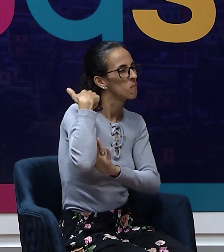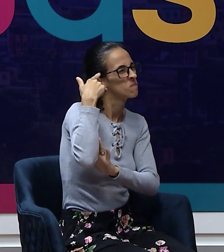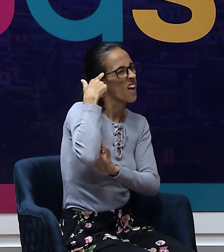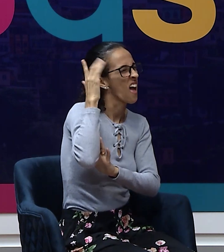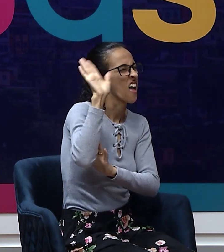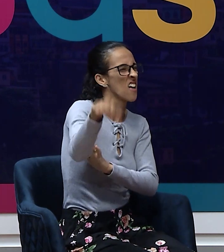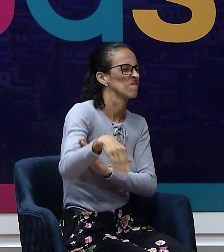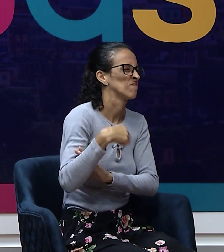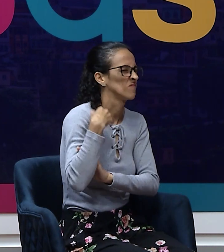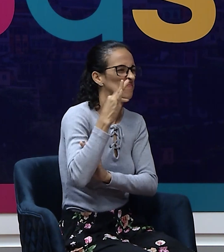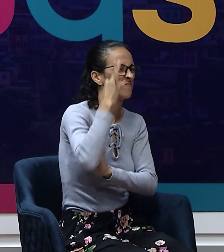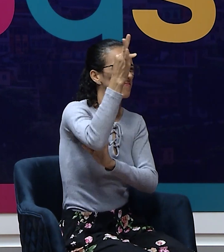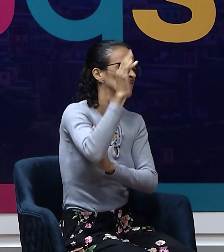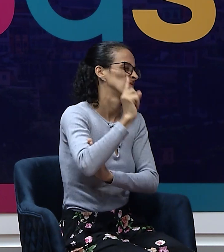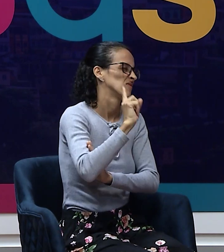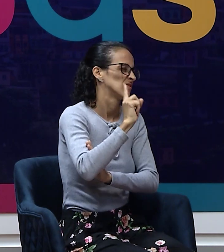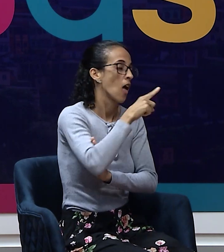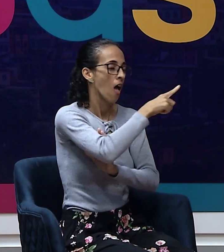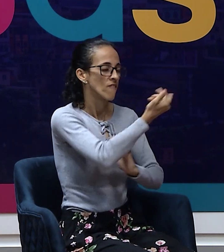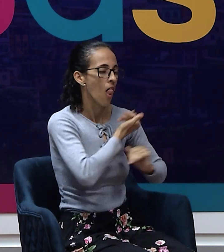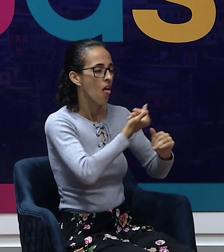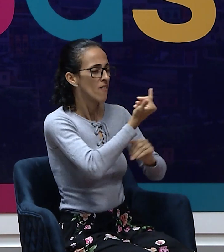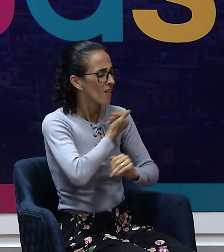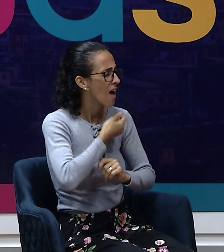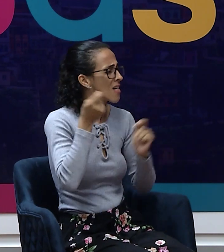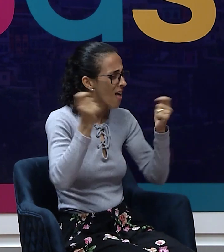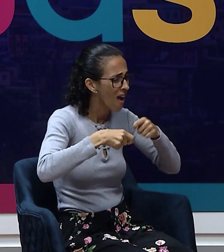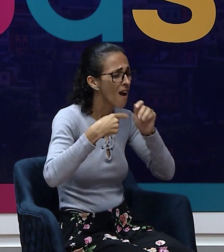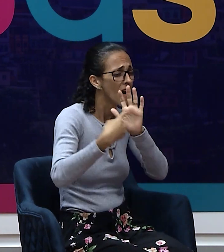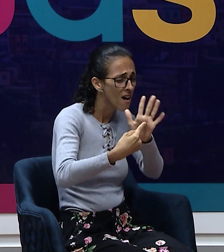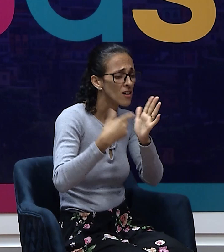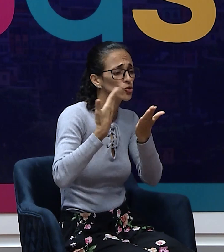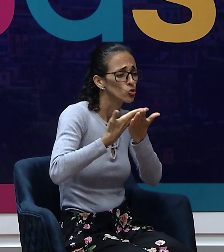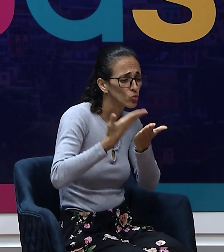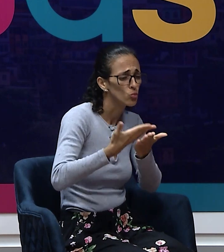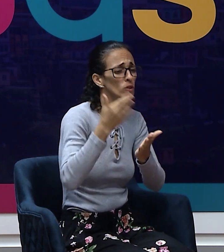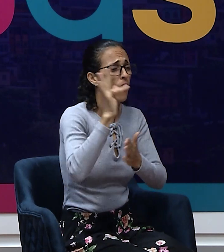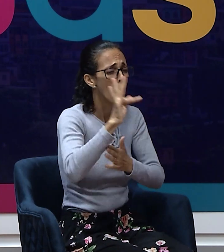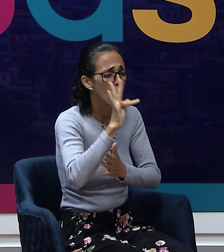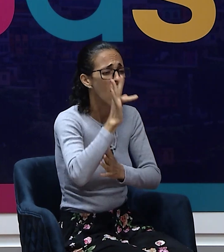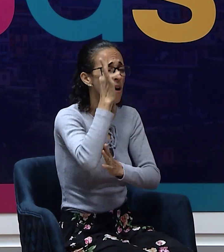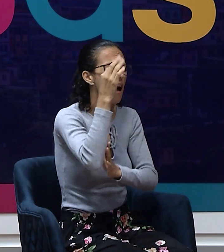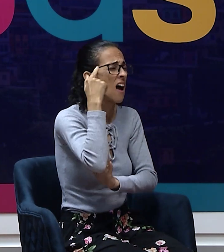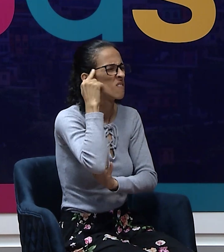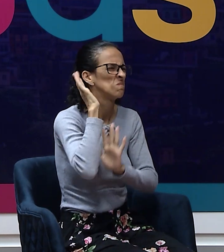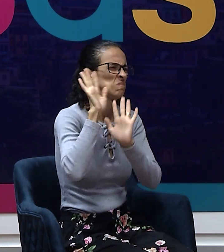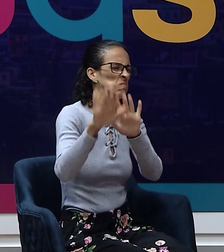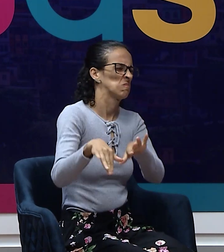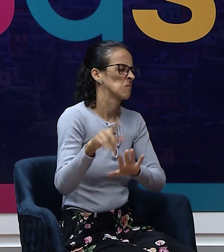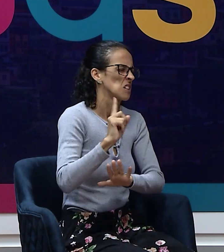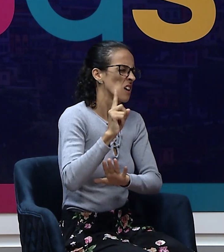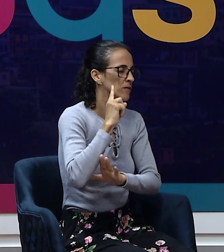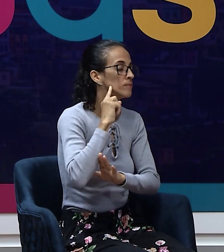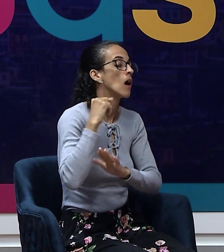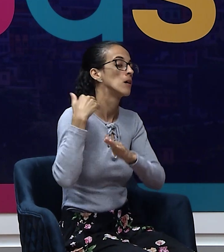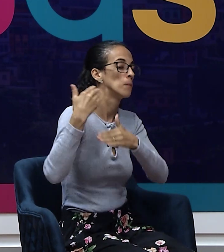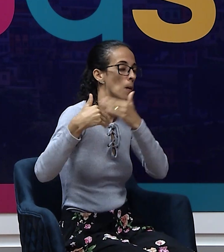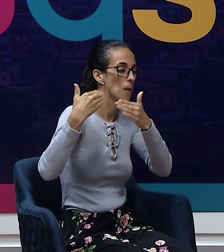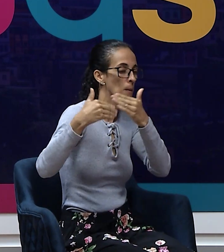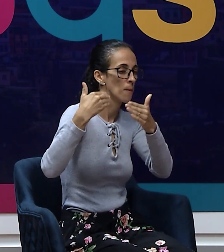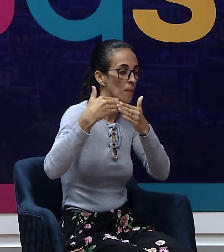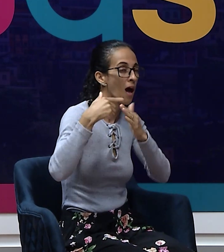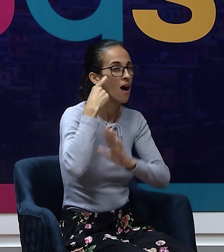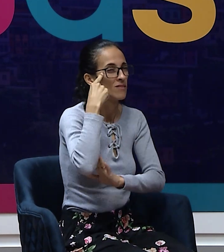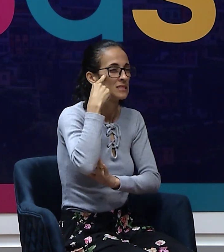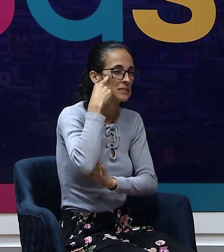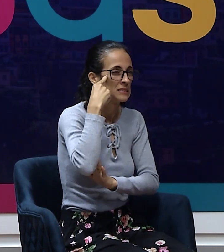era capaz, porque antes a gente não pensava nisso, a gente não tinha esse conhecimento. E a Juliana começou a falar, não, vocês são capazes, vão estudar, vão fazer faculdade, e a